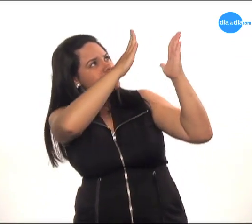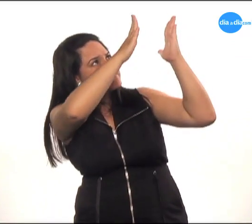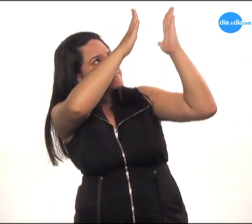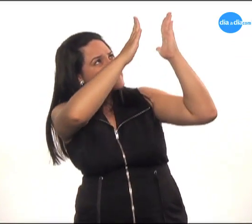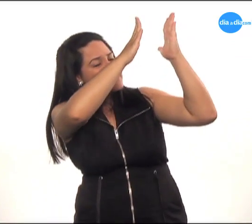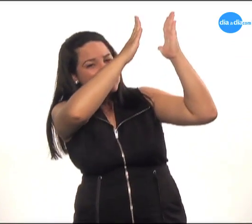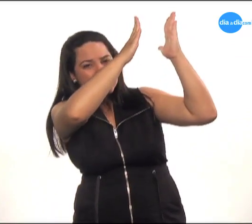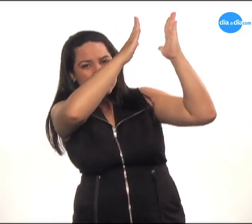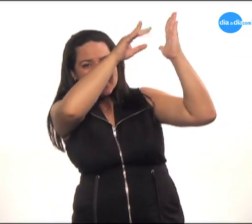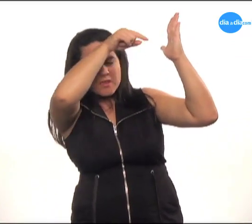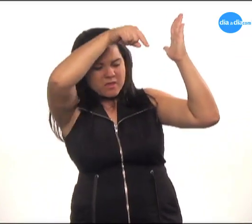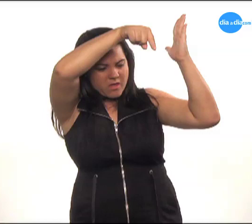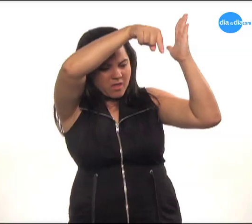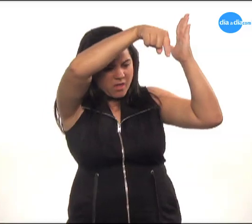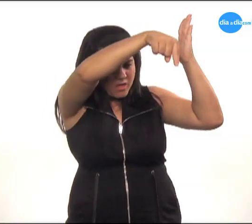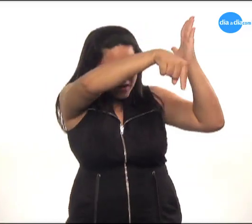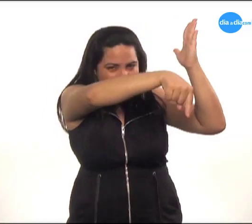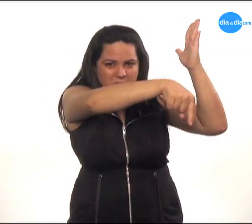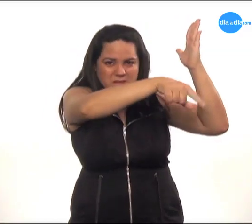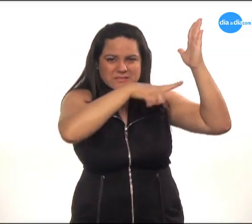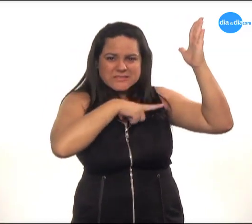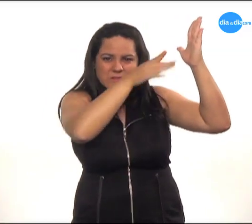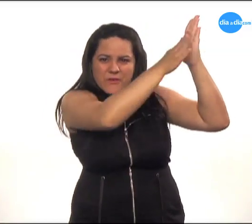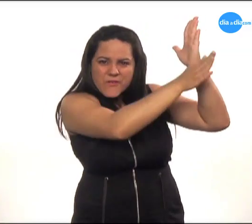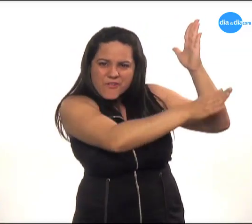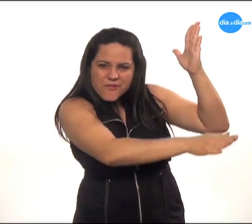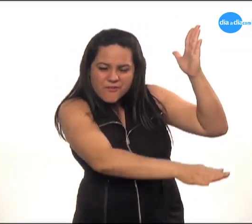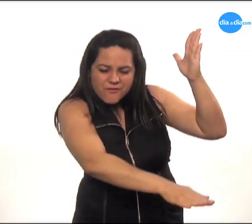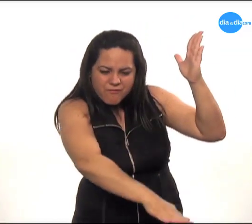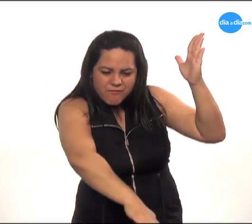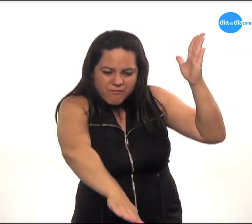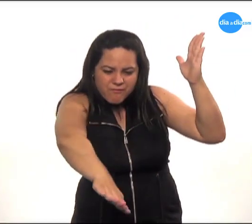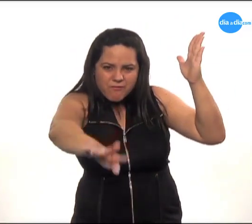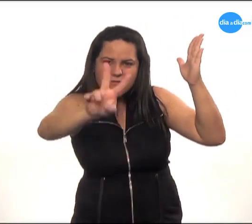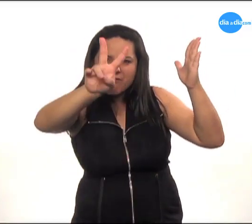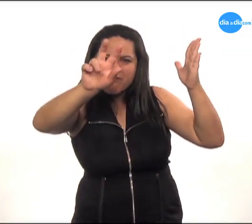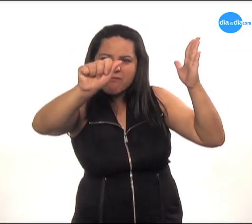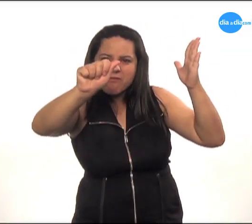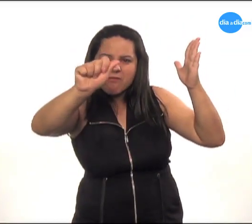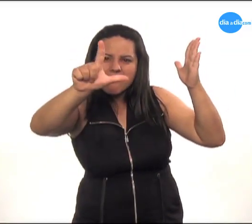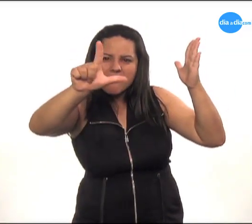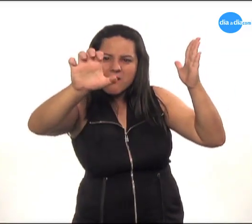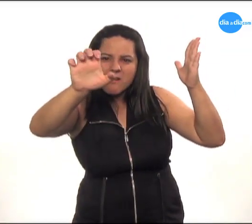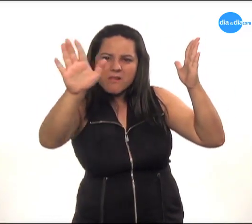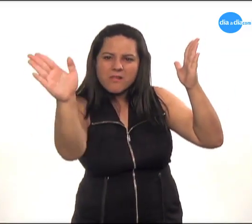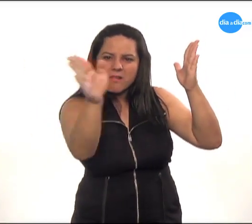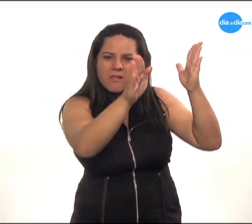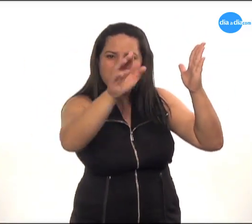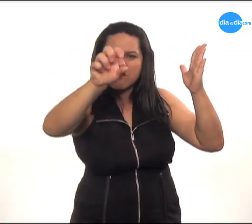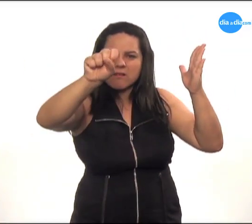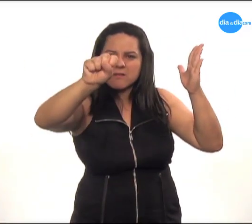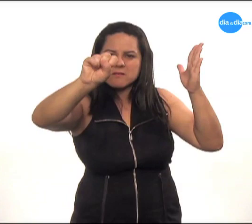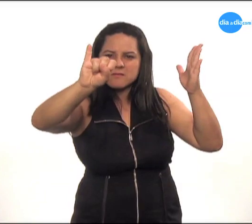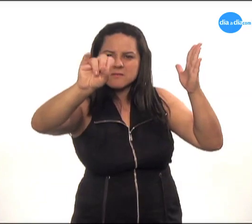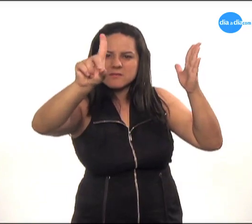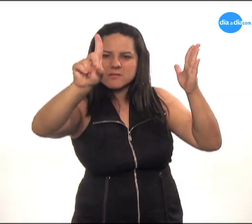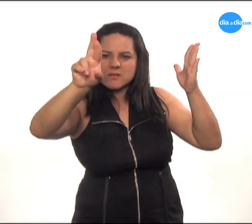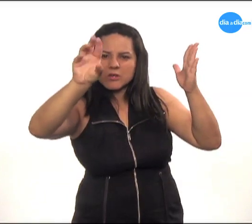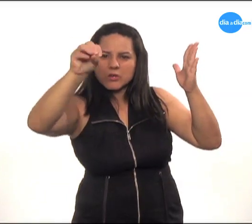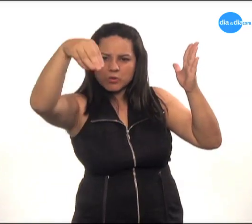assim, e lá embaixo estava o Vale de Sidrom. O Vale de Sidrom está abaixo do nível do mar. Então